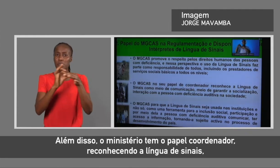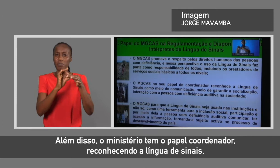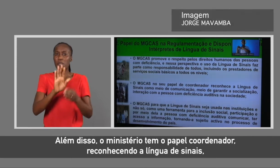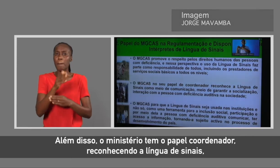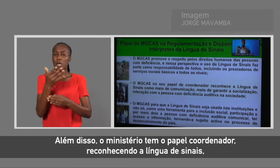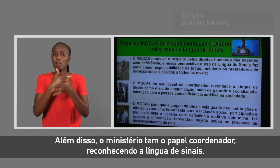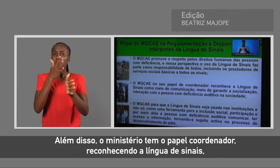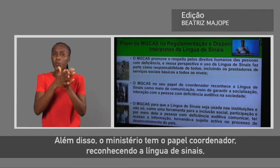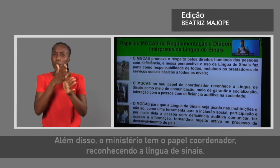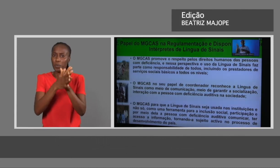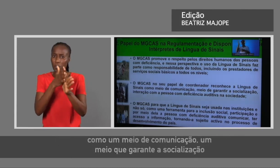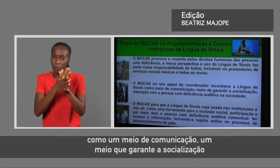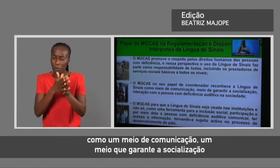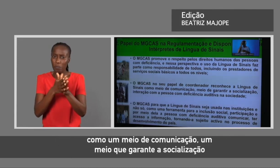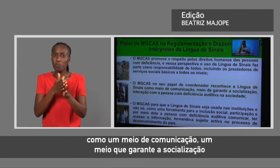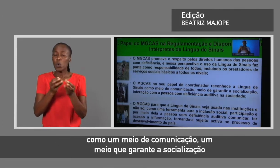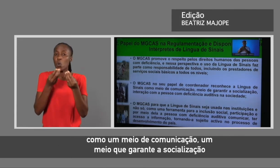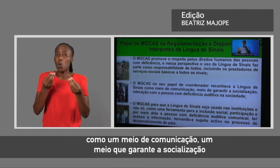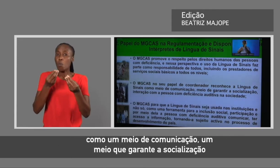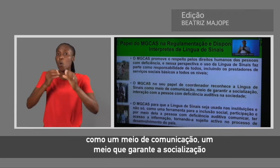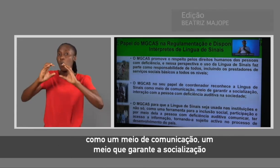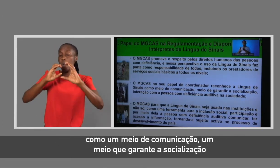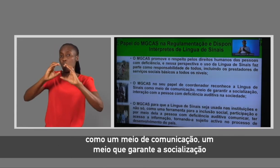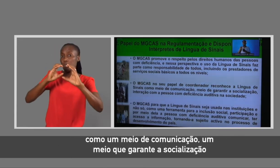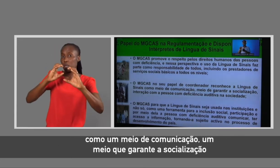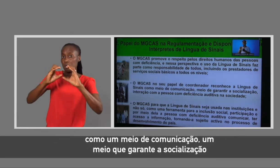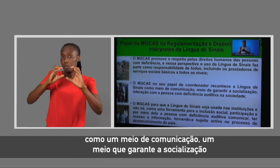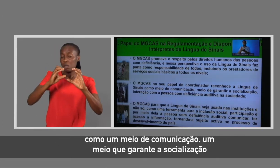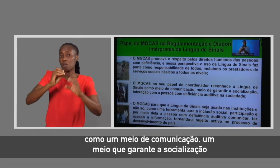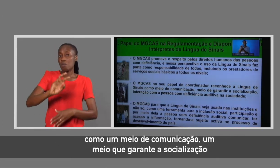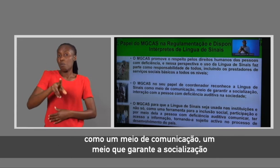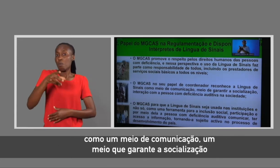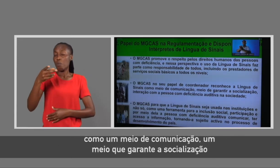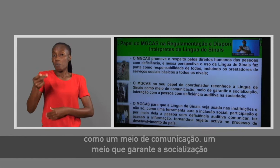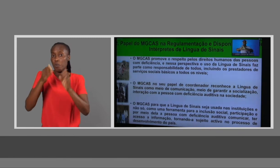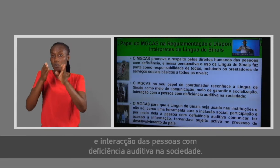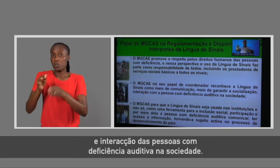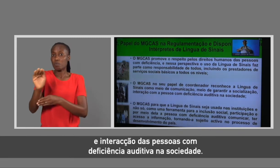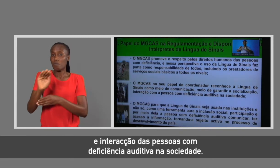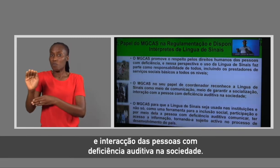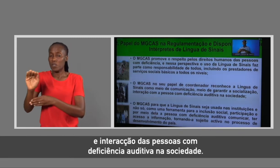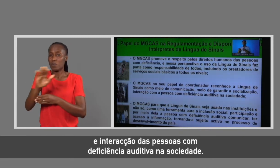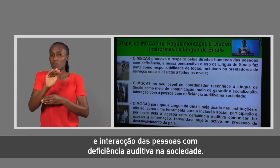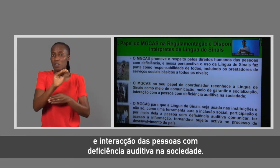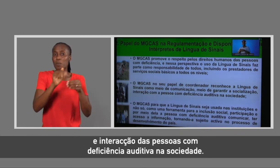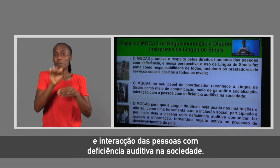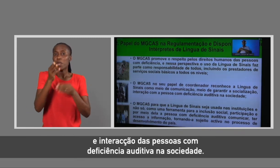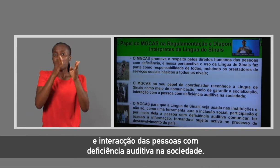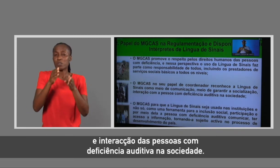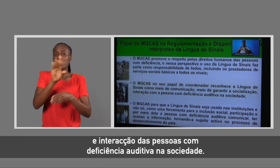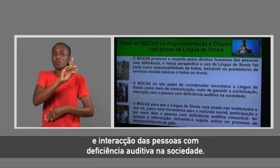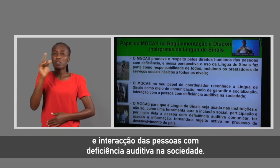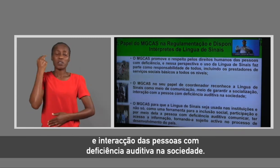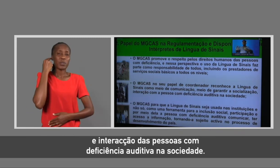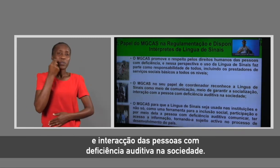reconhecendo a língua de sinais como um meio de comunicação, um meio que garante a socialização e interação das pessoas com